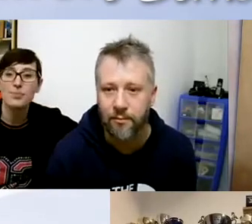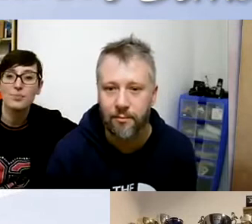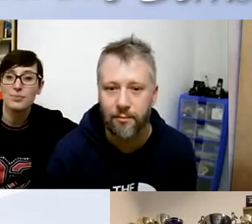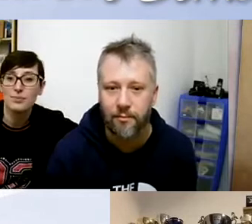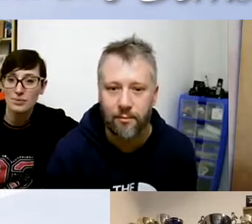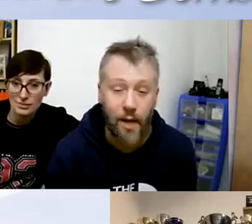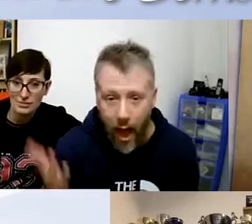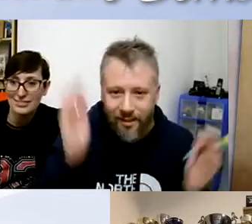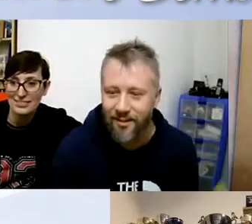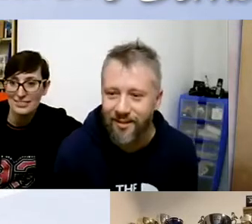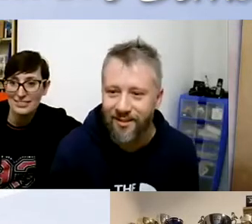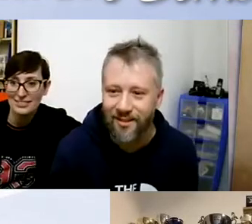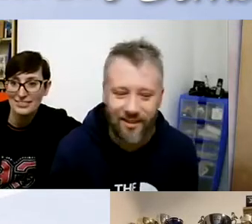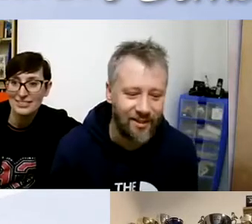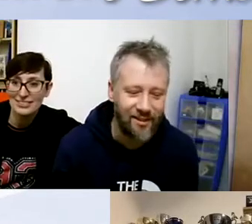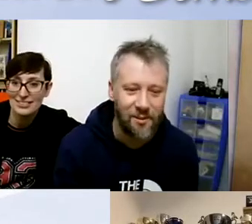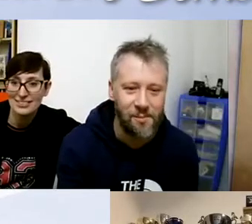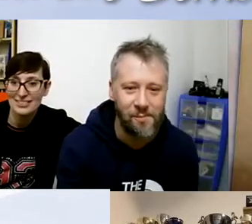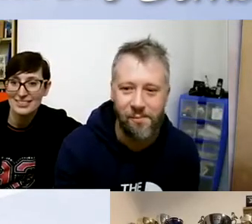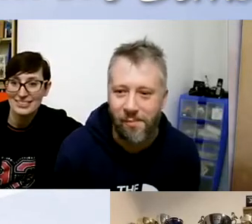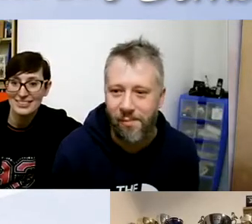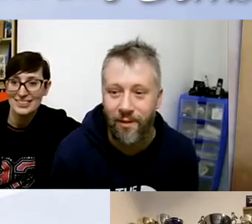del country. Ciao Daniele! Ciao a tutti. Ciao.